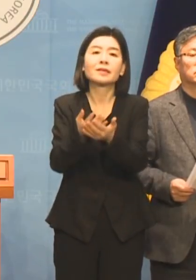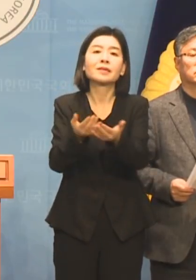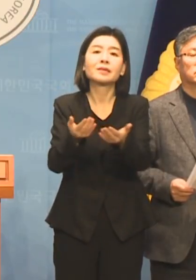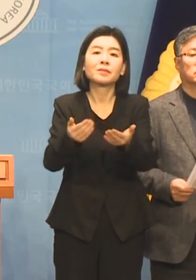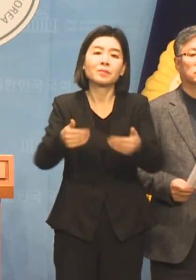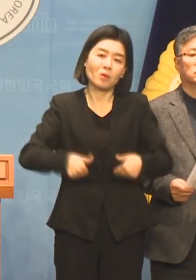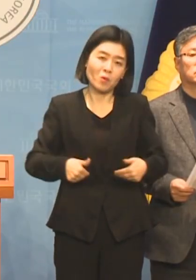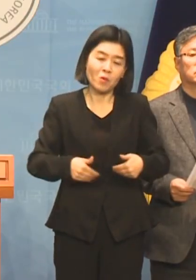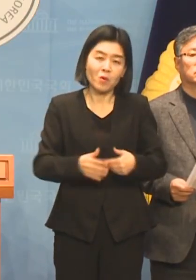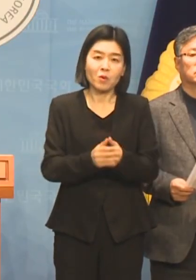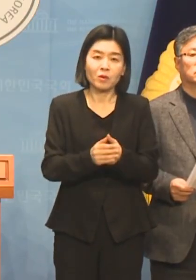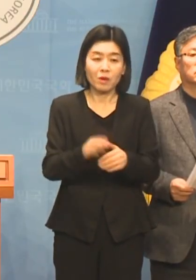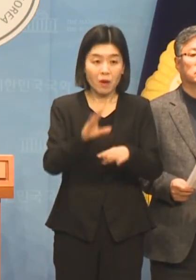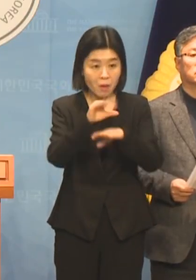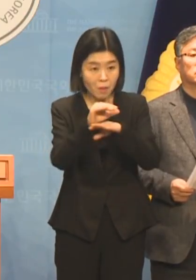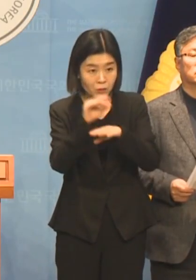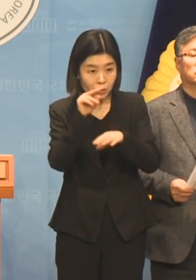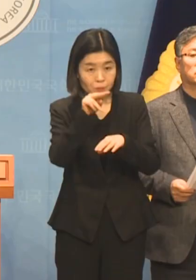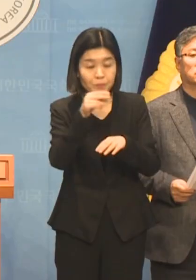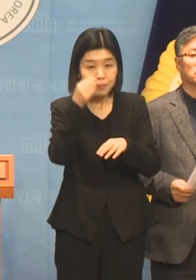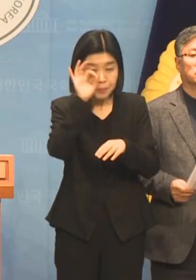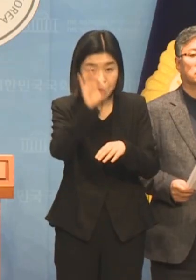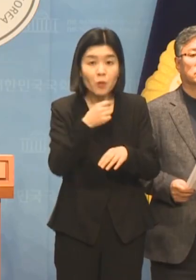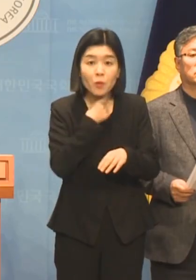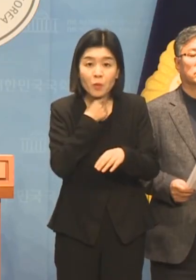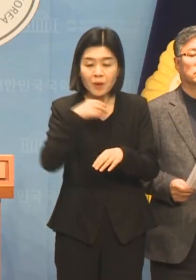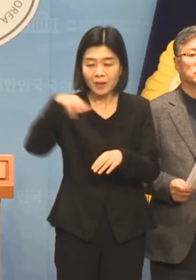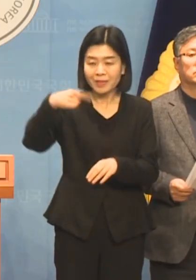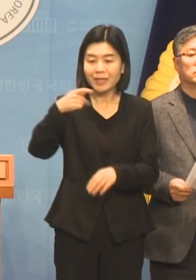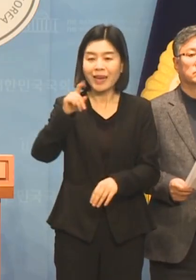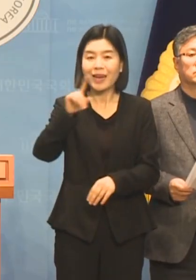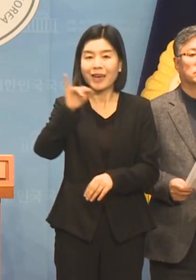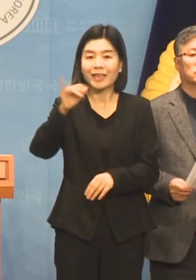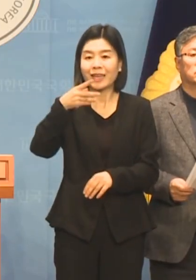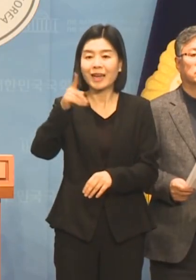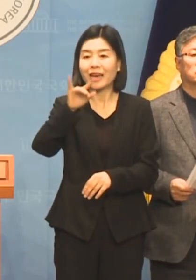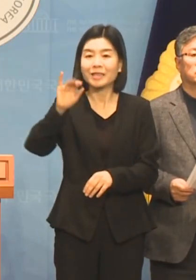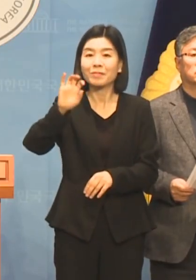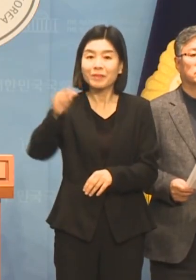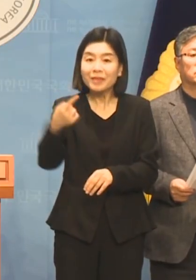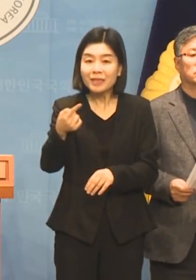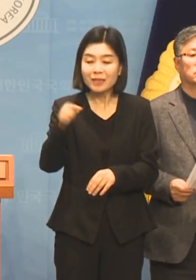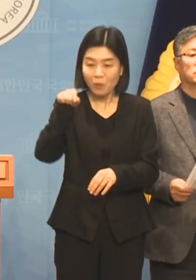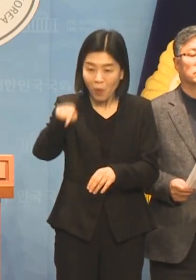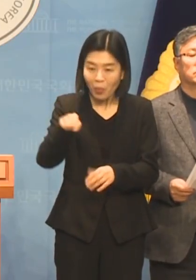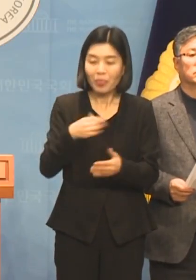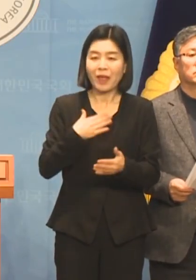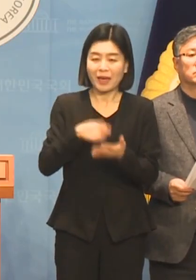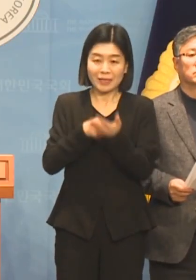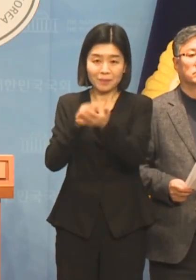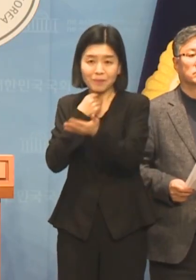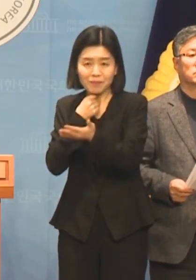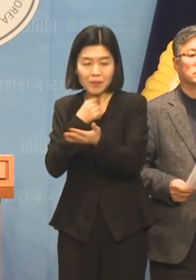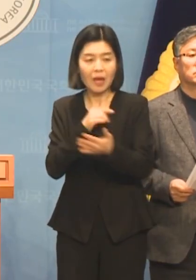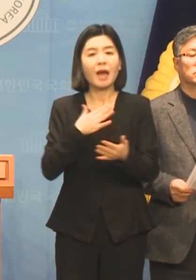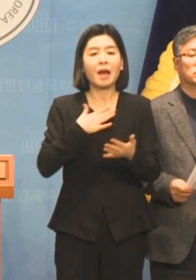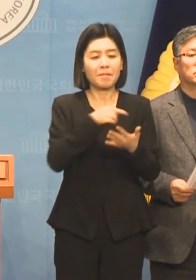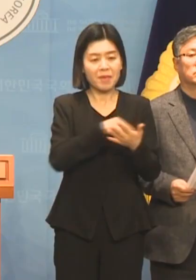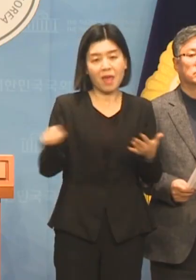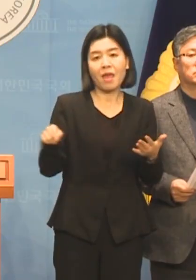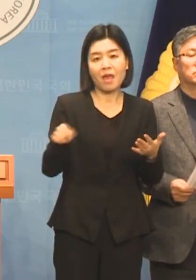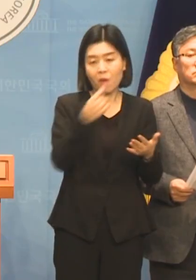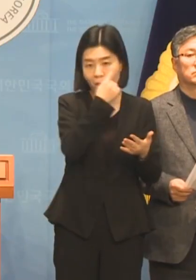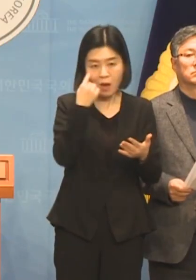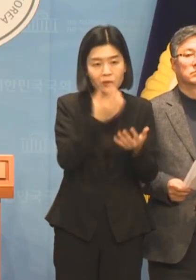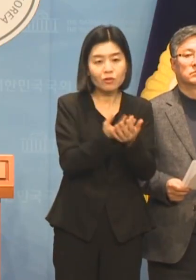스카이라이프에 예를 들어서 신청을 하려고 해도 내가 피해를 입었다라는 것을 확인할 수 있는 피해 사실 확인서가